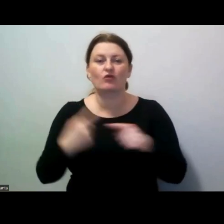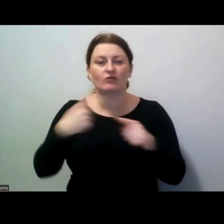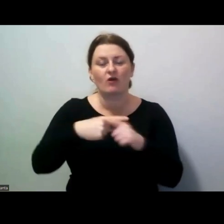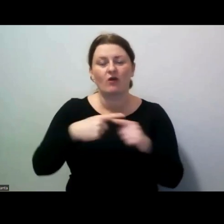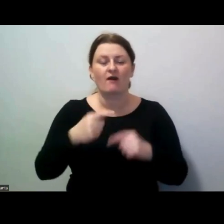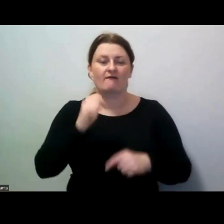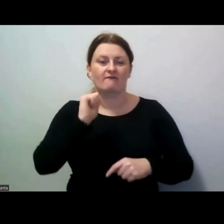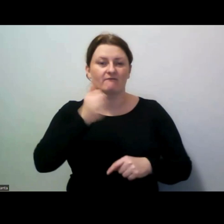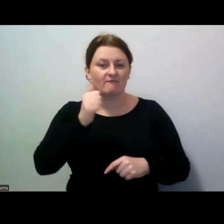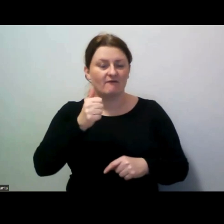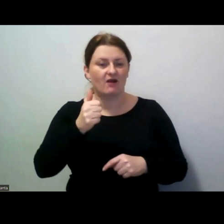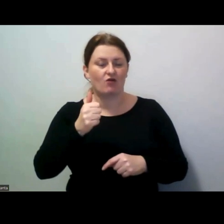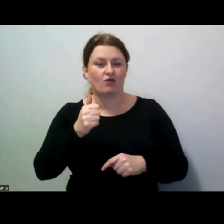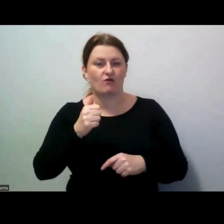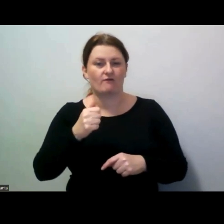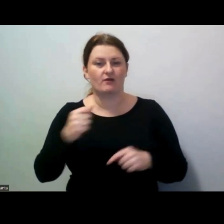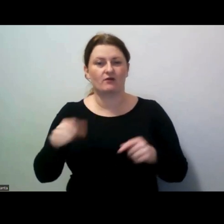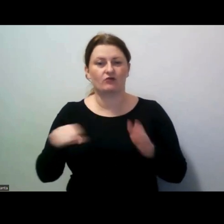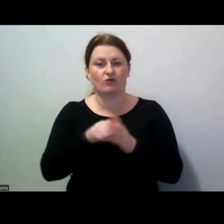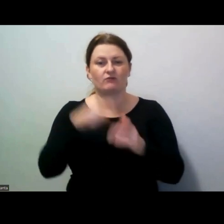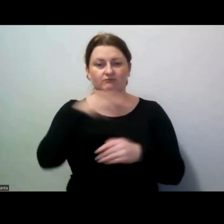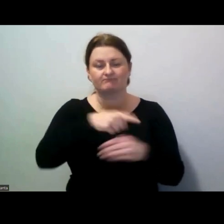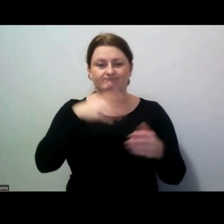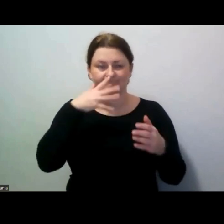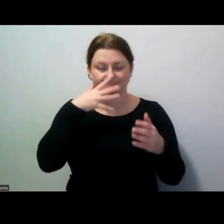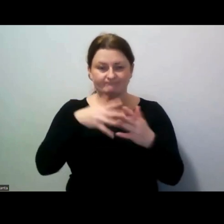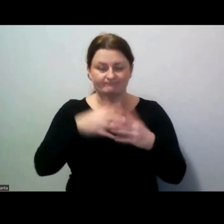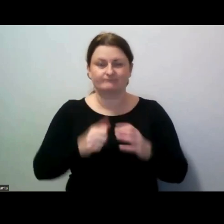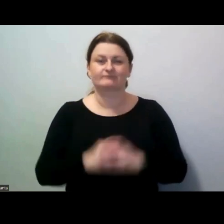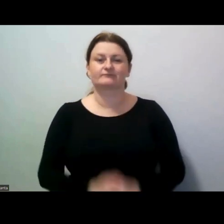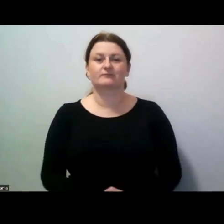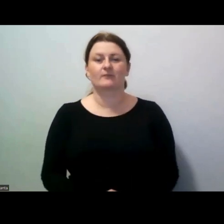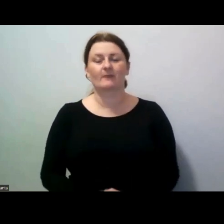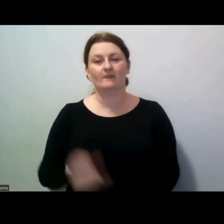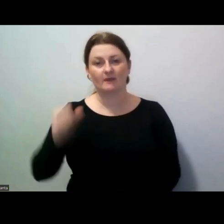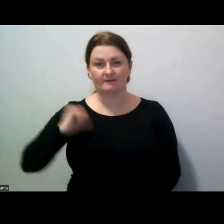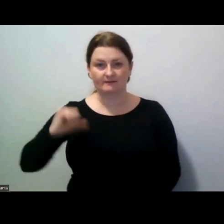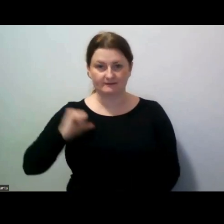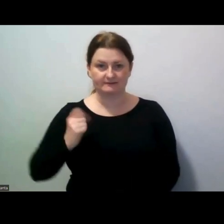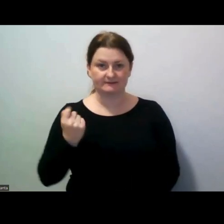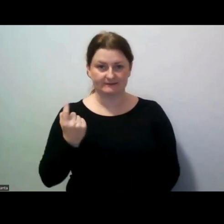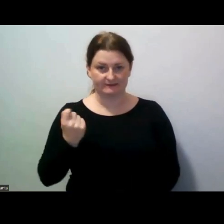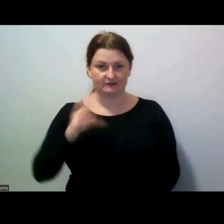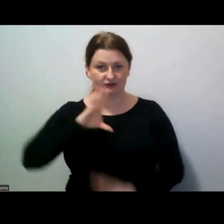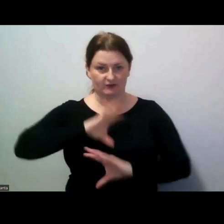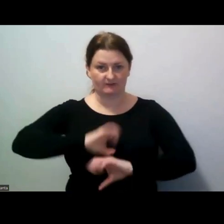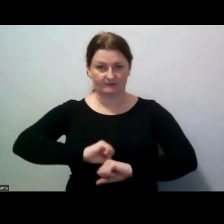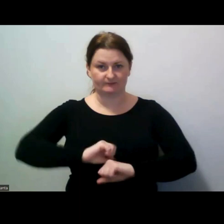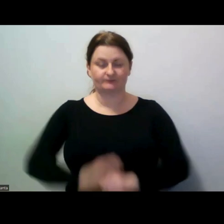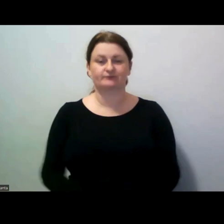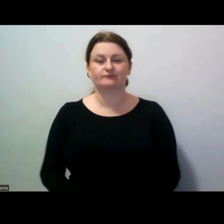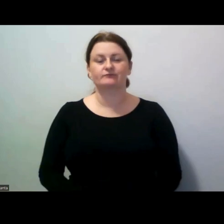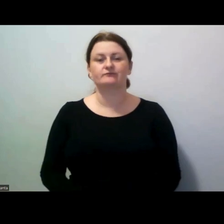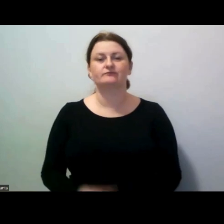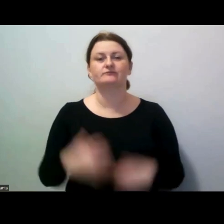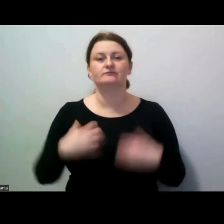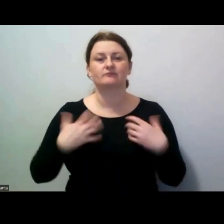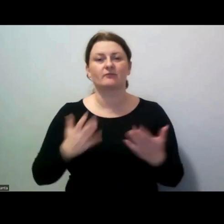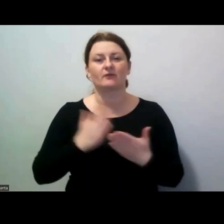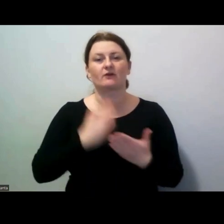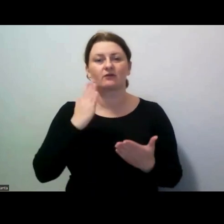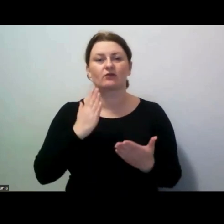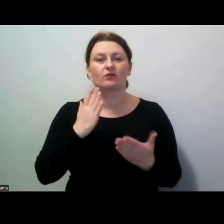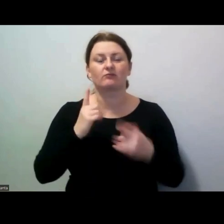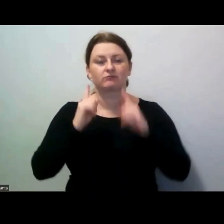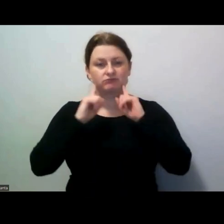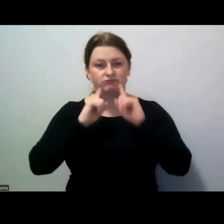kompetencje do tego narzędzia. Ja proszę o chwilkę cierpliwości, bo chciałabym tylko